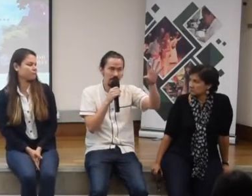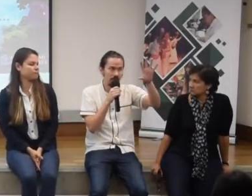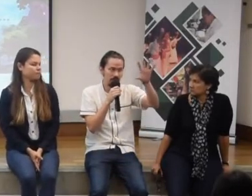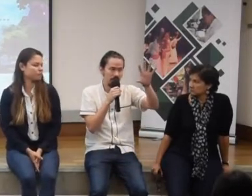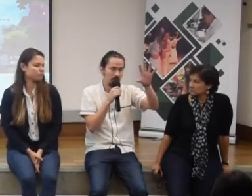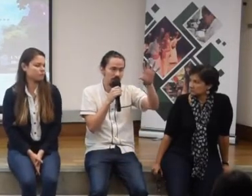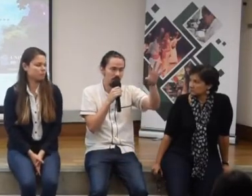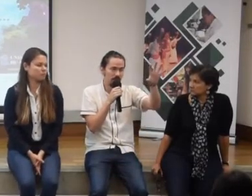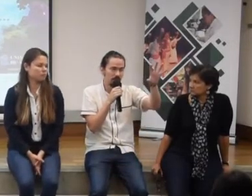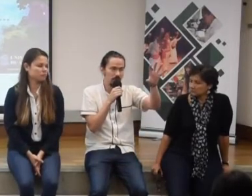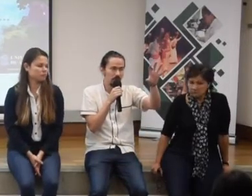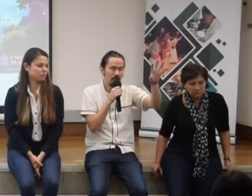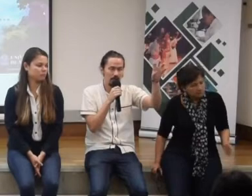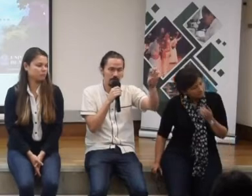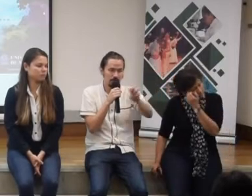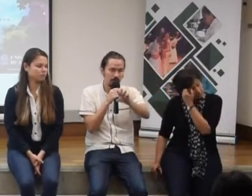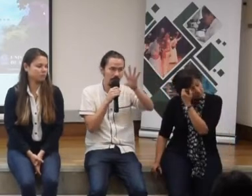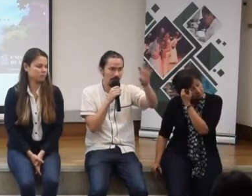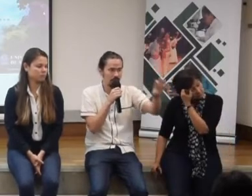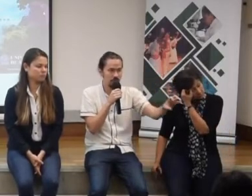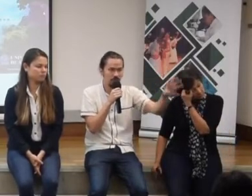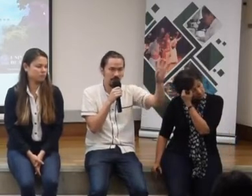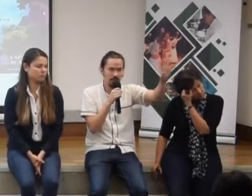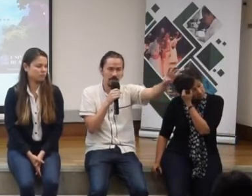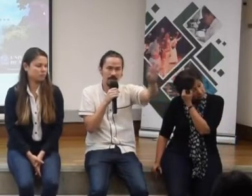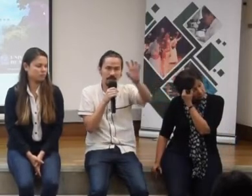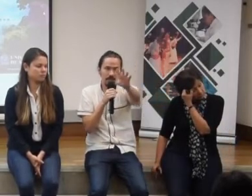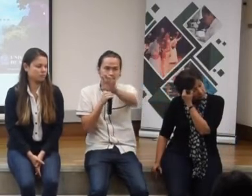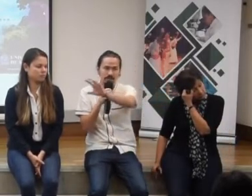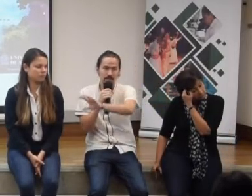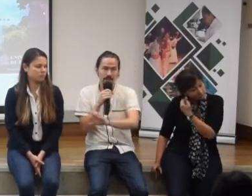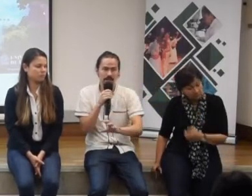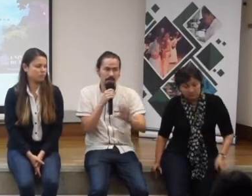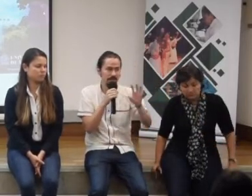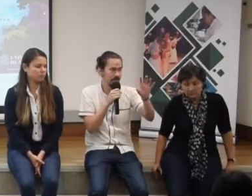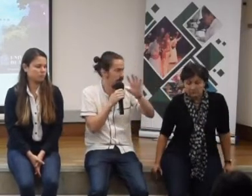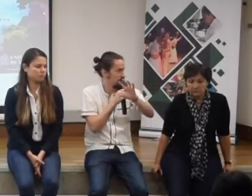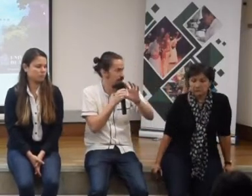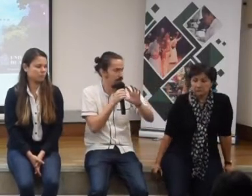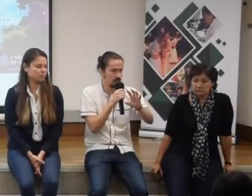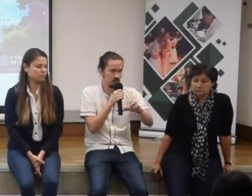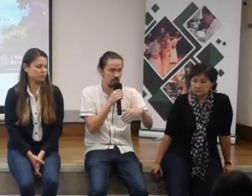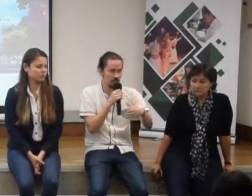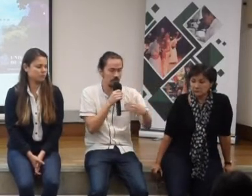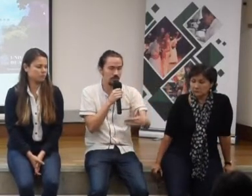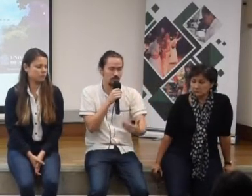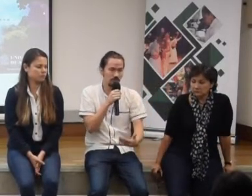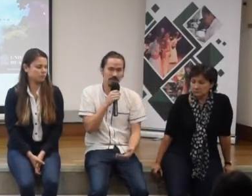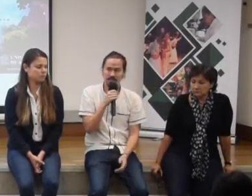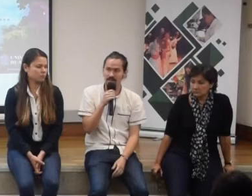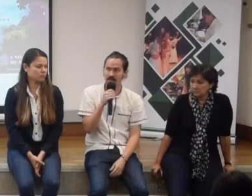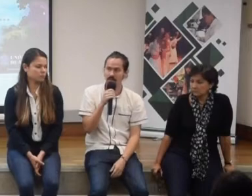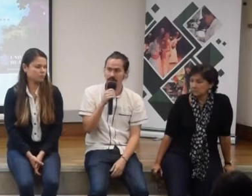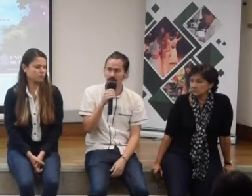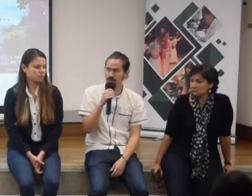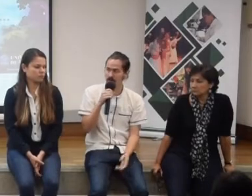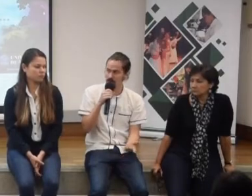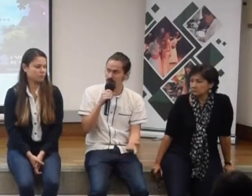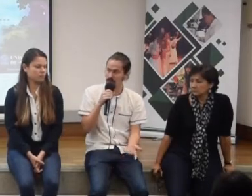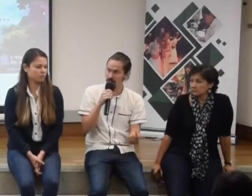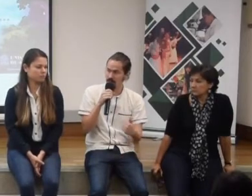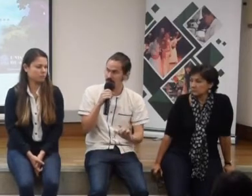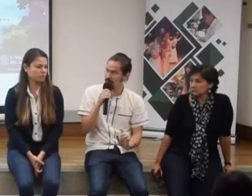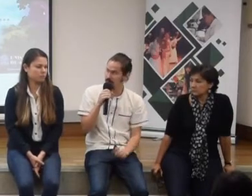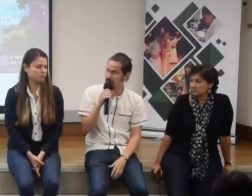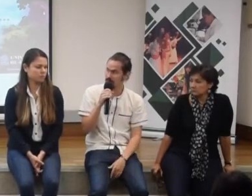documento, pero que, digamos, un documento nucleador, pero que pueda subsidiar varias, digamos, construcciones que se están elaborando ahora mismo